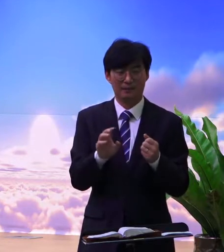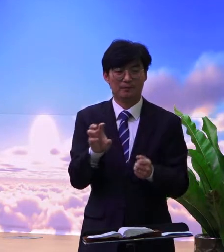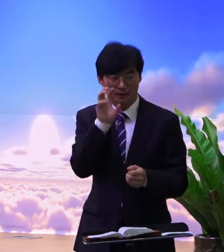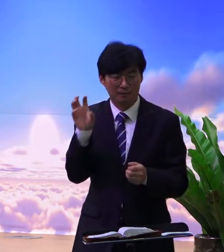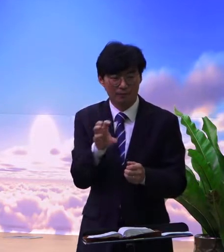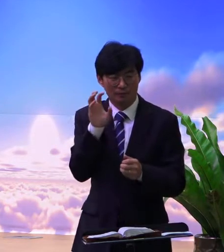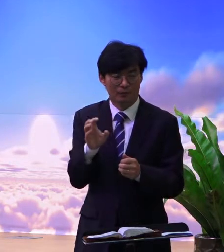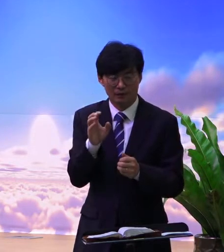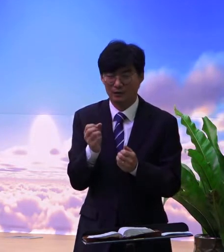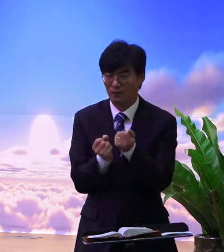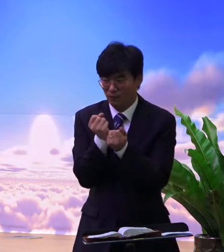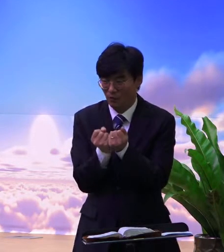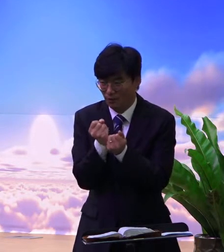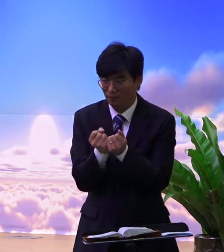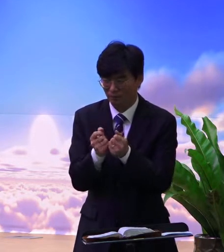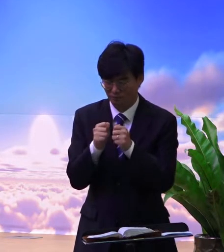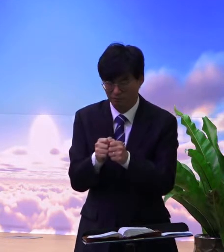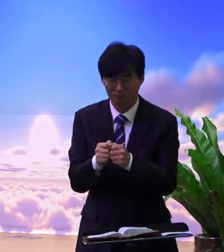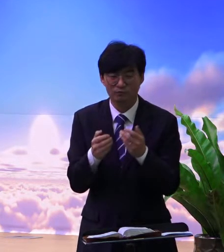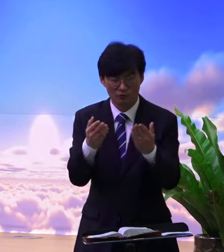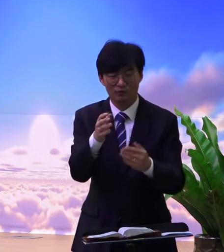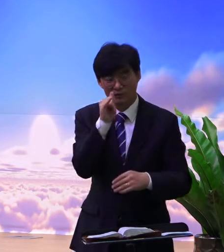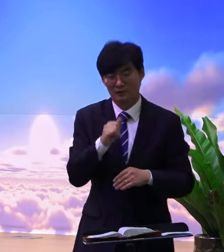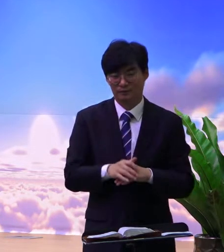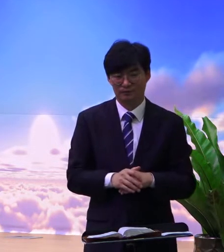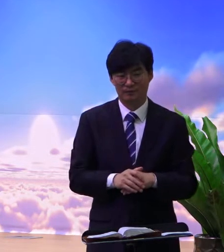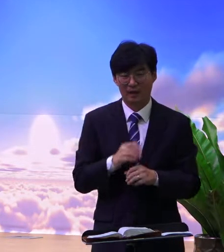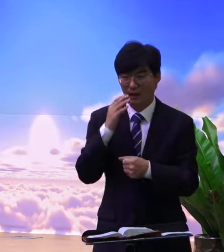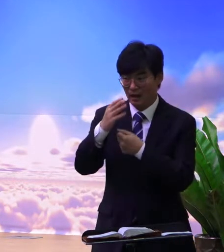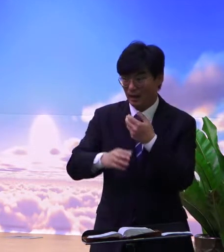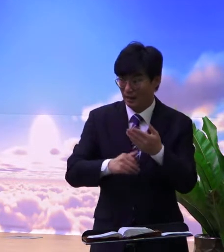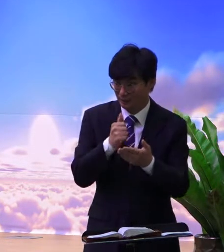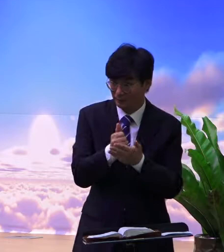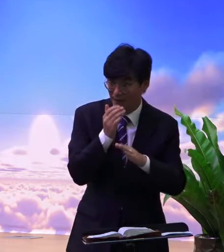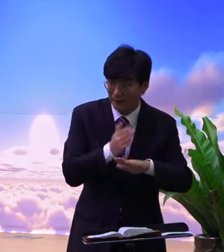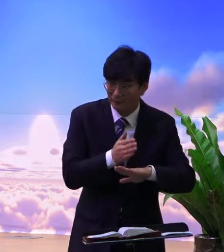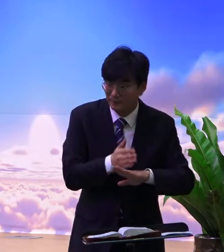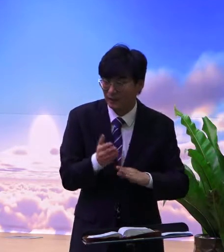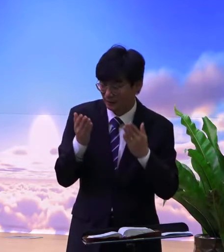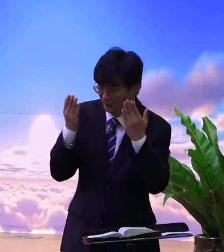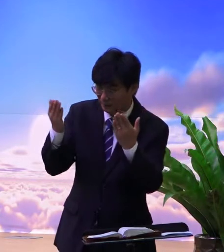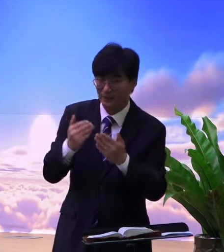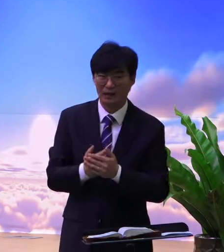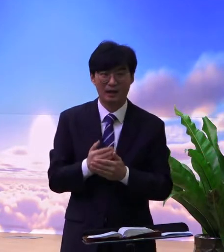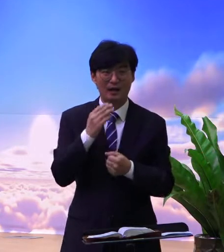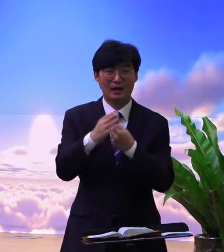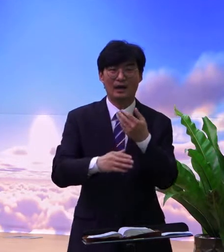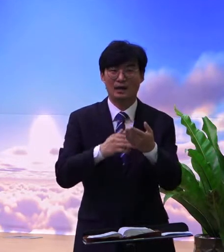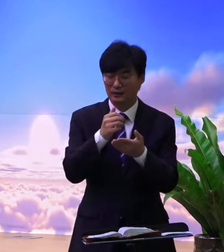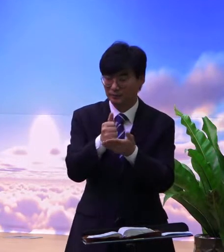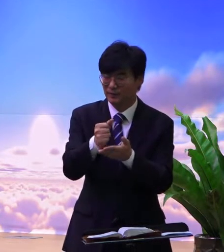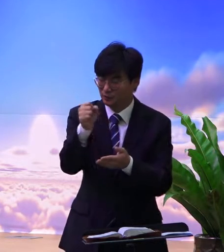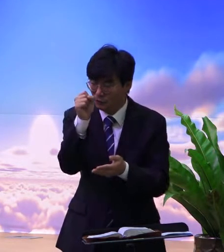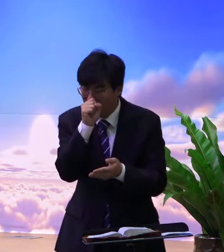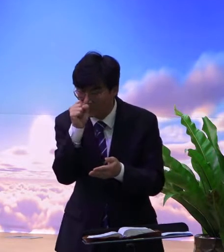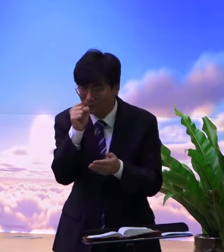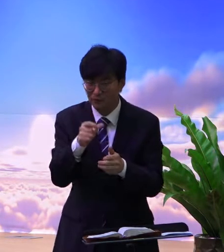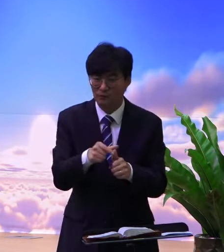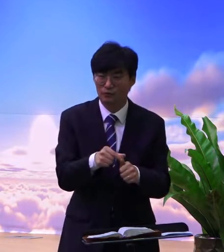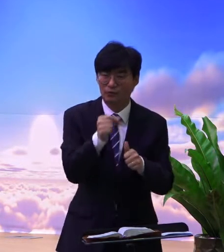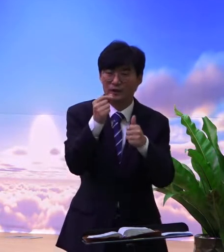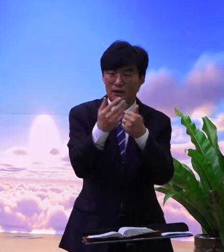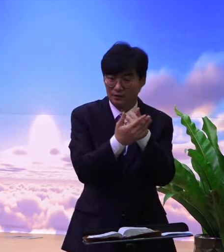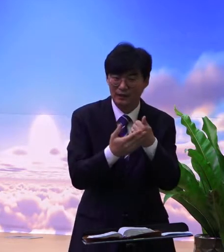여호와께 감사하라. 그의 선하심과 인자하심이 영원하도다. 하나님의 백성, 이스라엘 백성들이